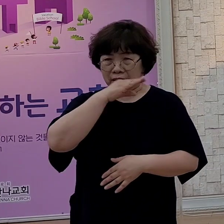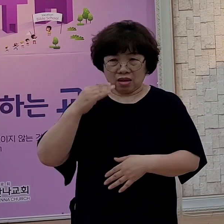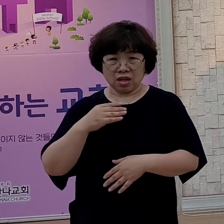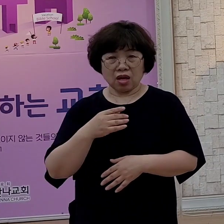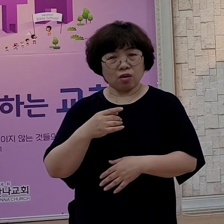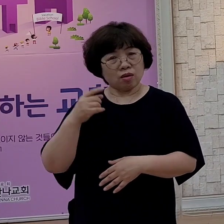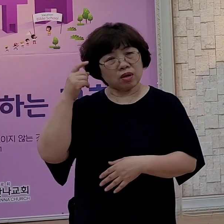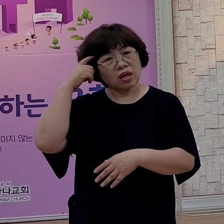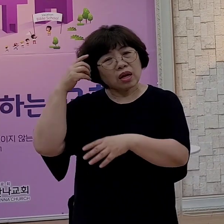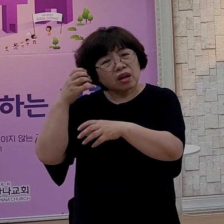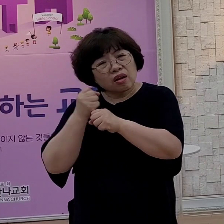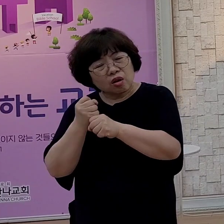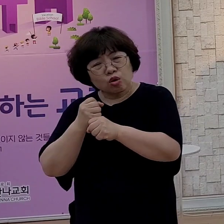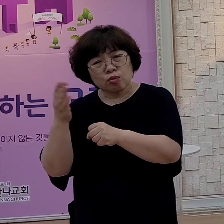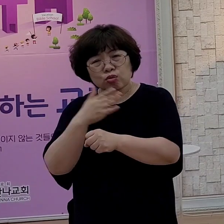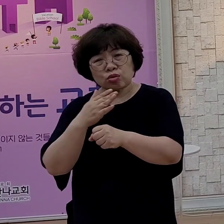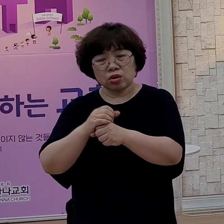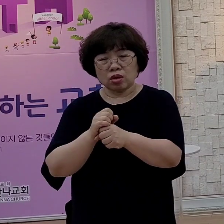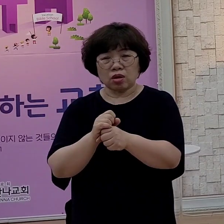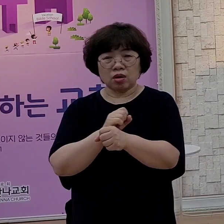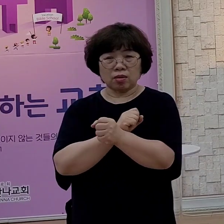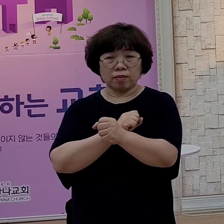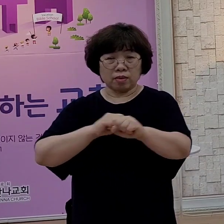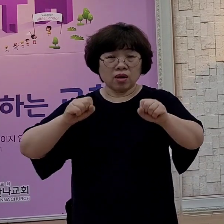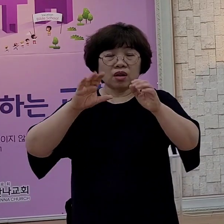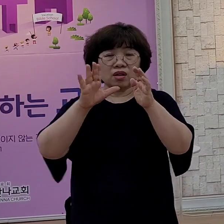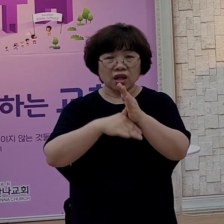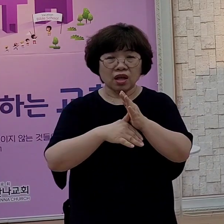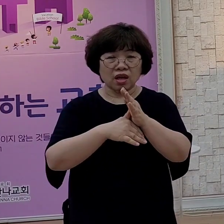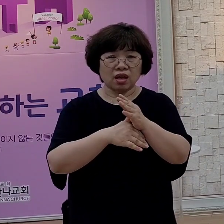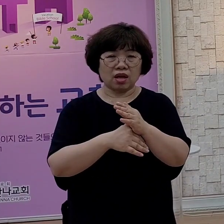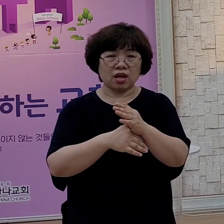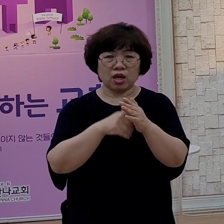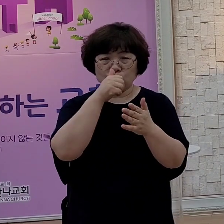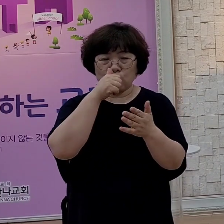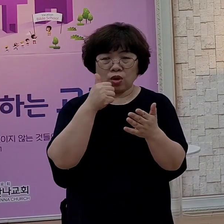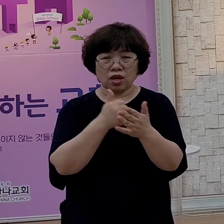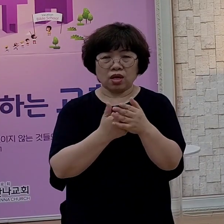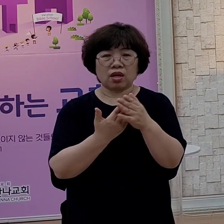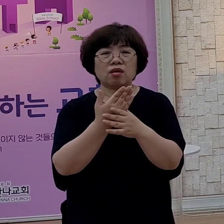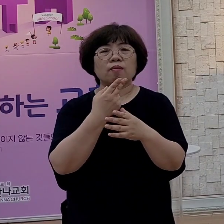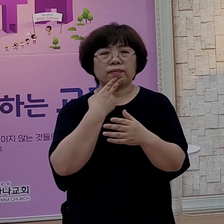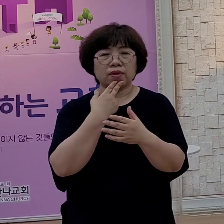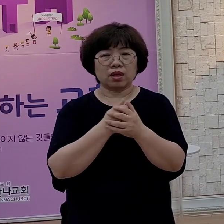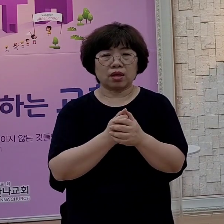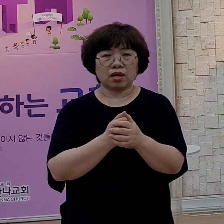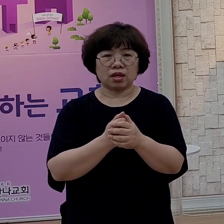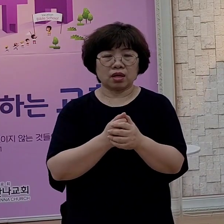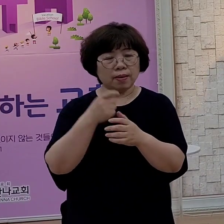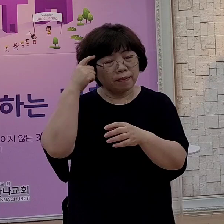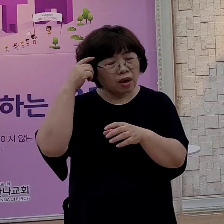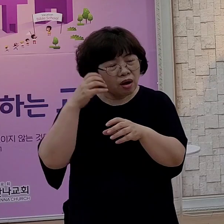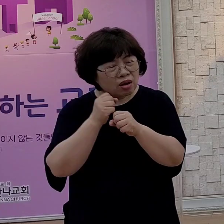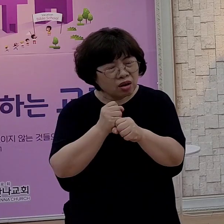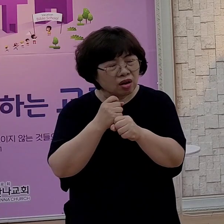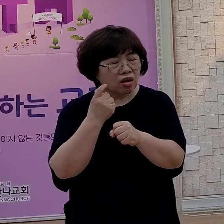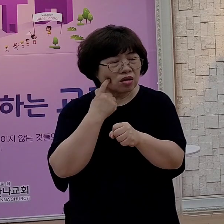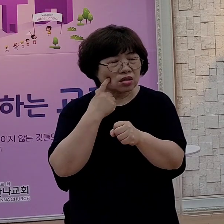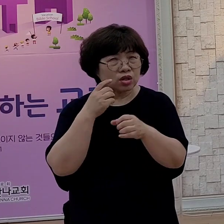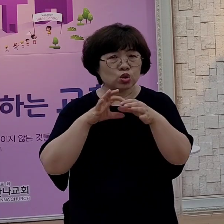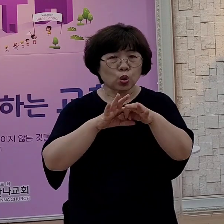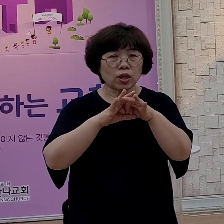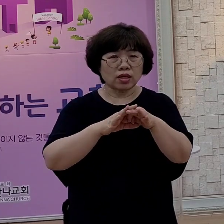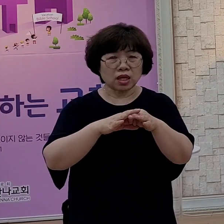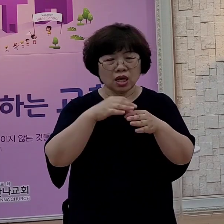이 편견에서부터 모든 죄가 발생한다. 이것을 기억하시고 이런 것들이 위로부터